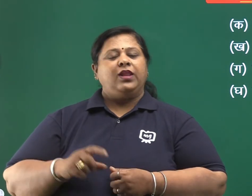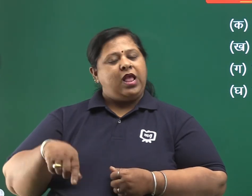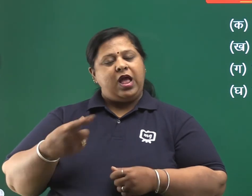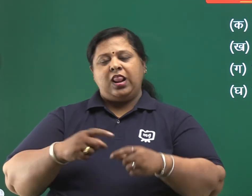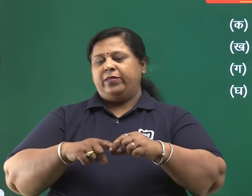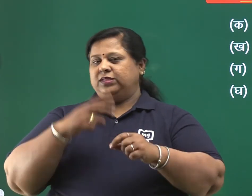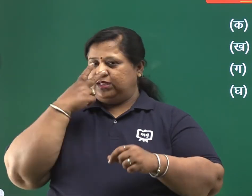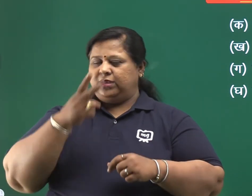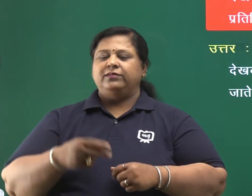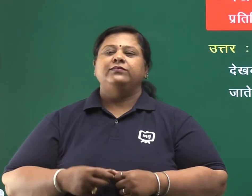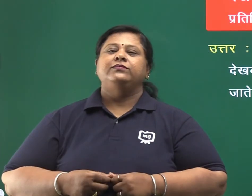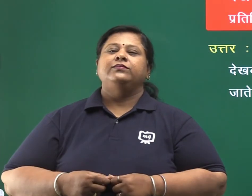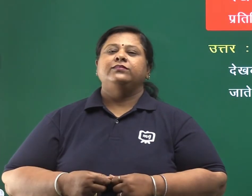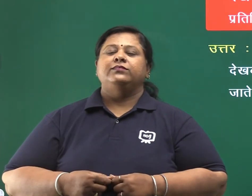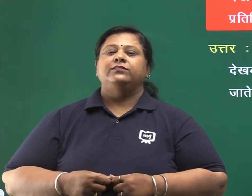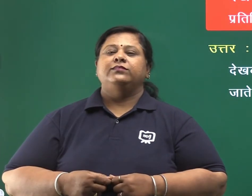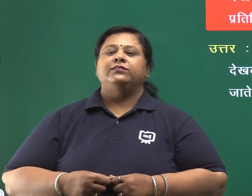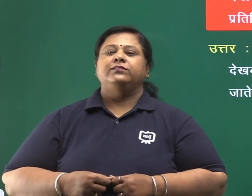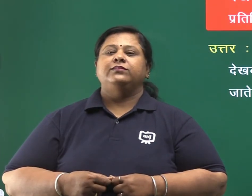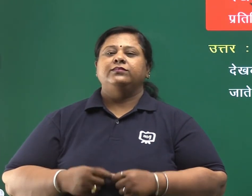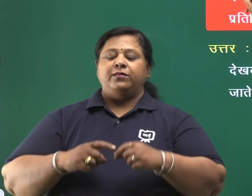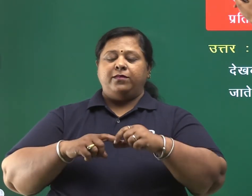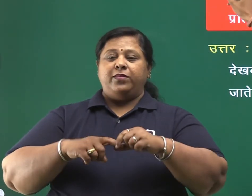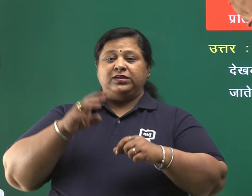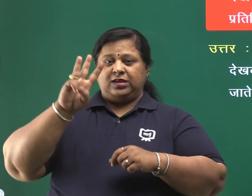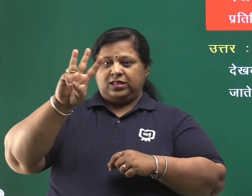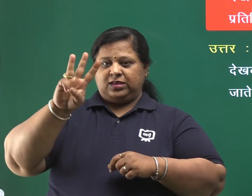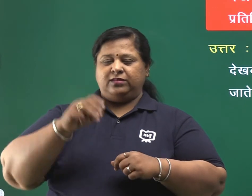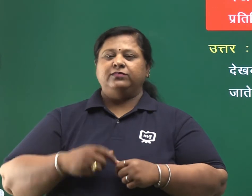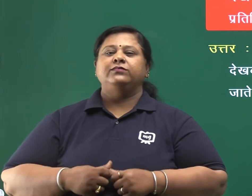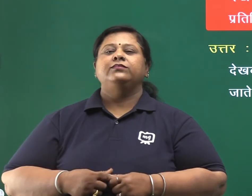आगे का प्रश्न देखते हैं। प्रश्न संख्या 3,